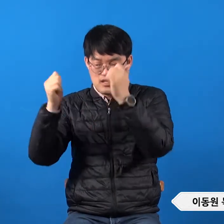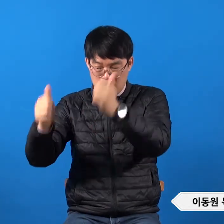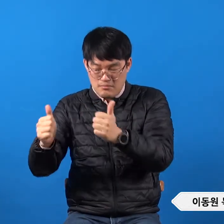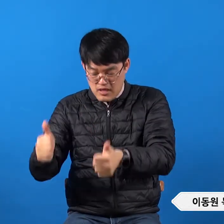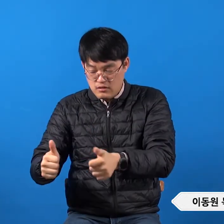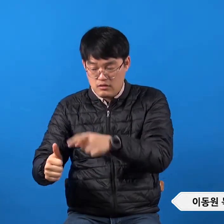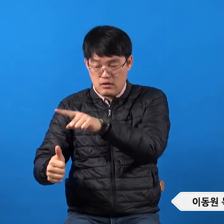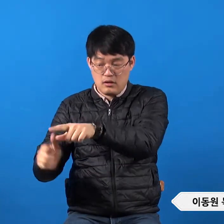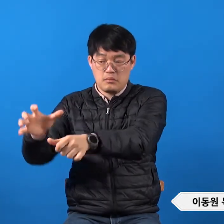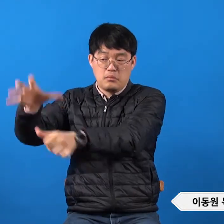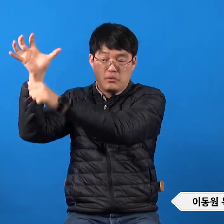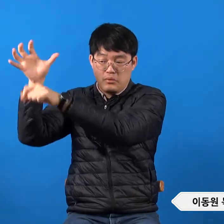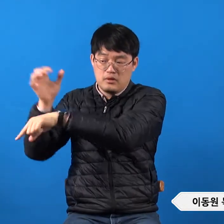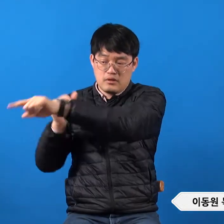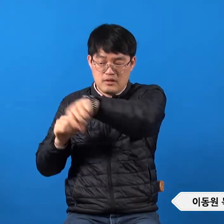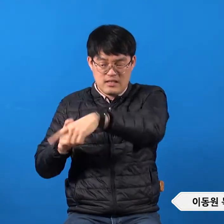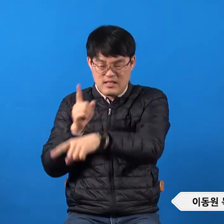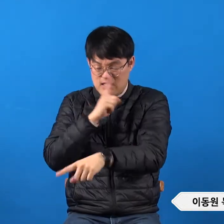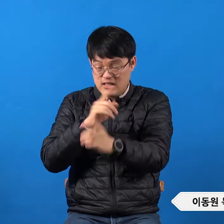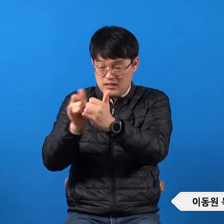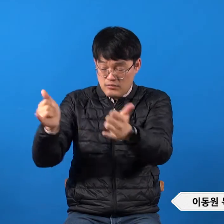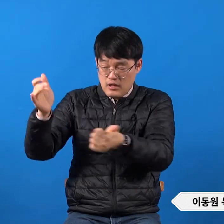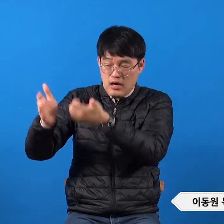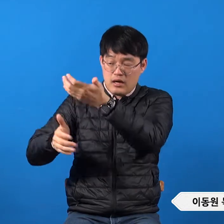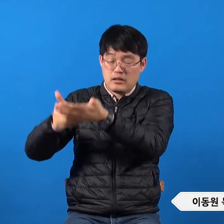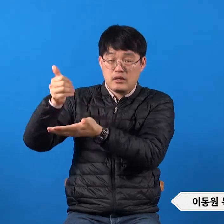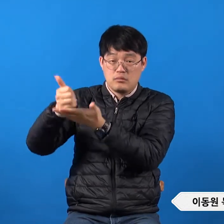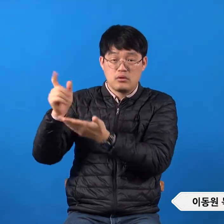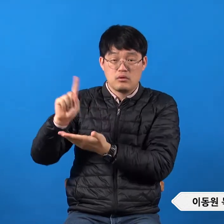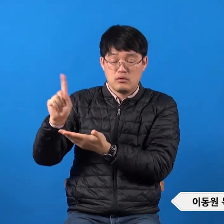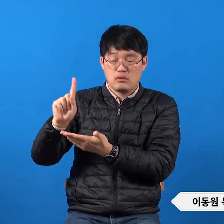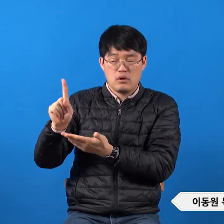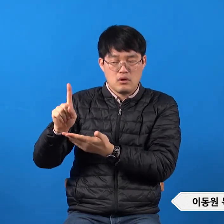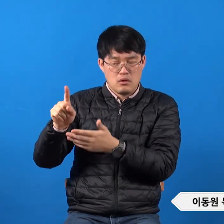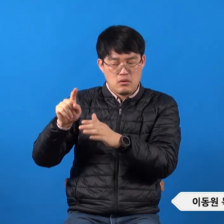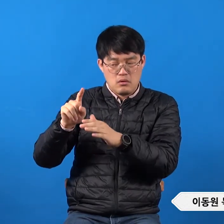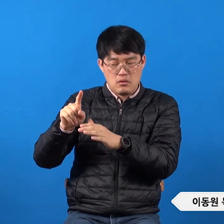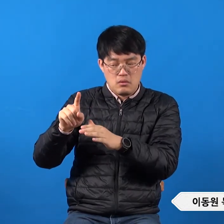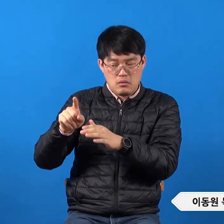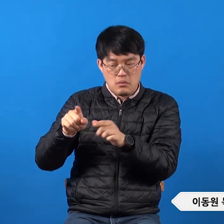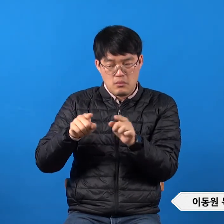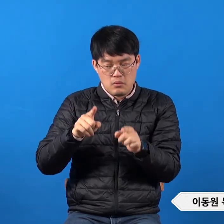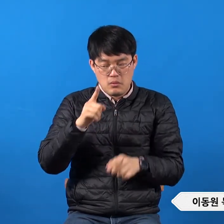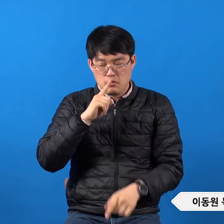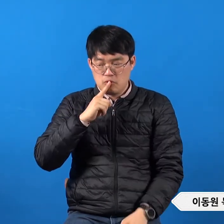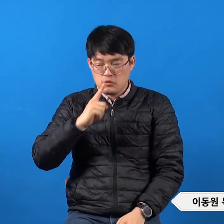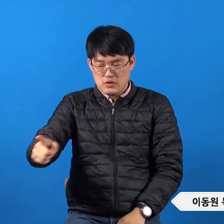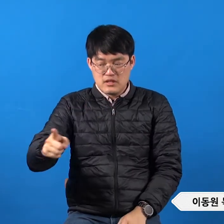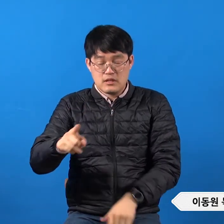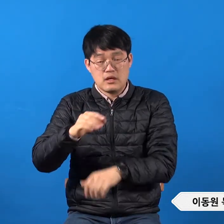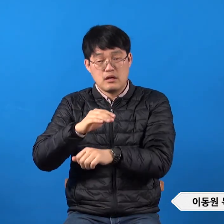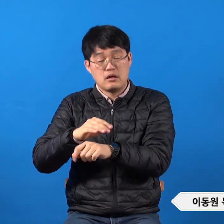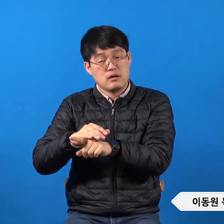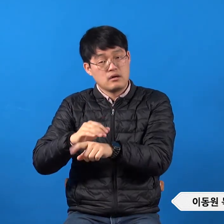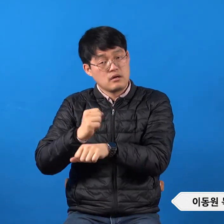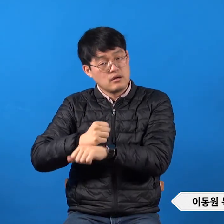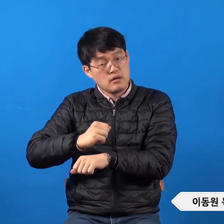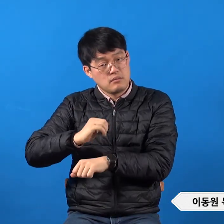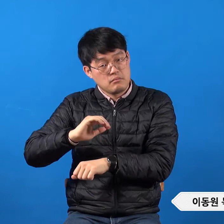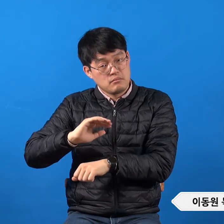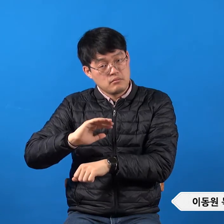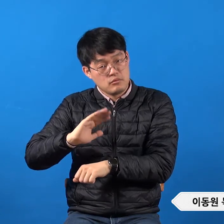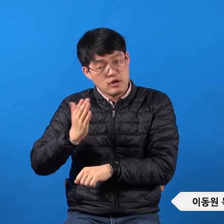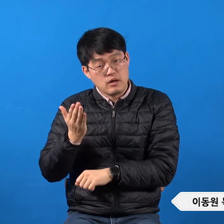심판의 도구로 쓰여진 자들을 하나님은 어떻게 처리하는 것이 마땅할까요?